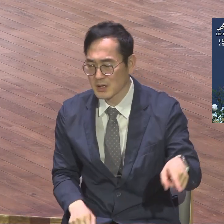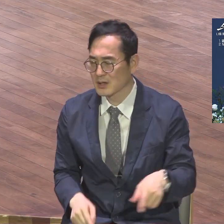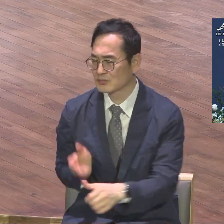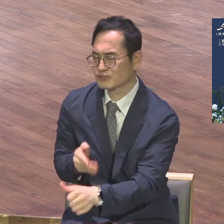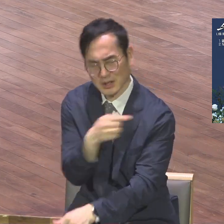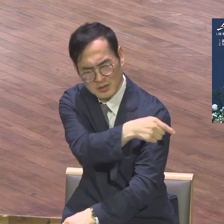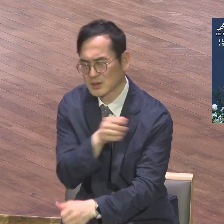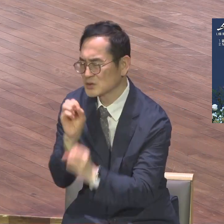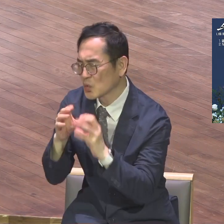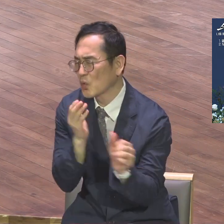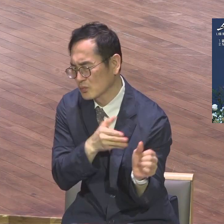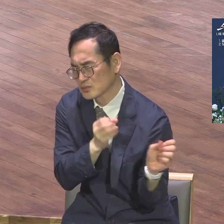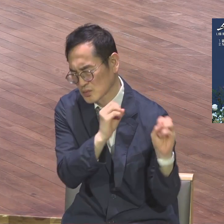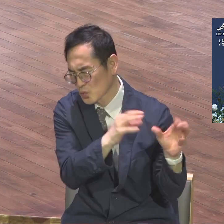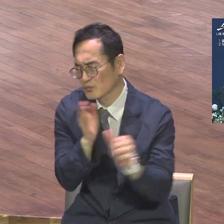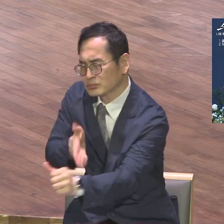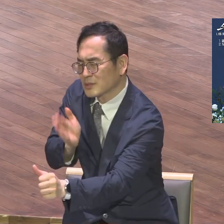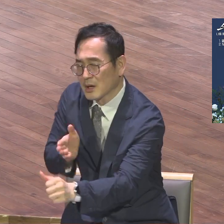시골.